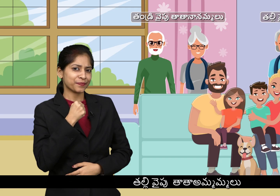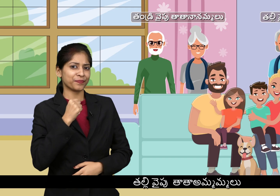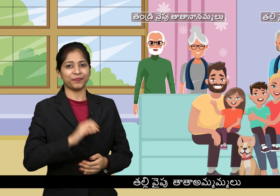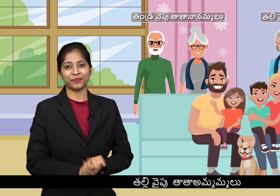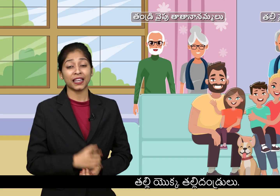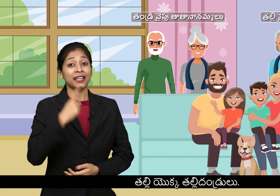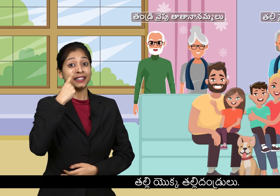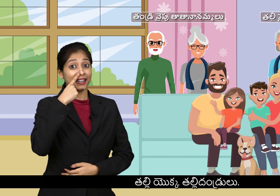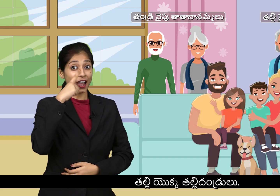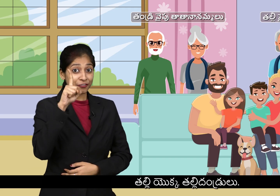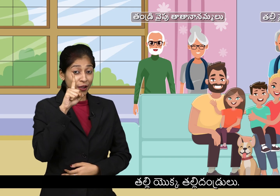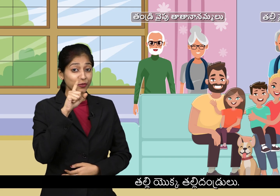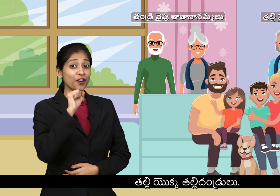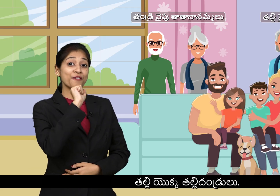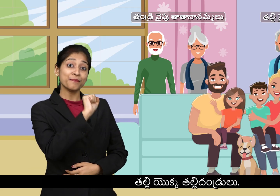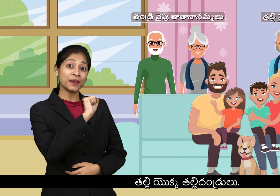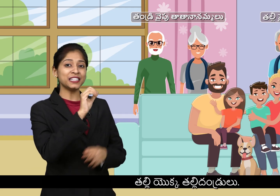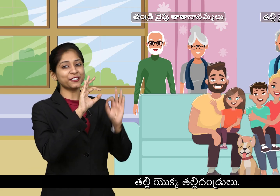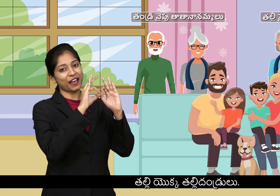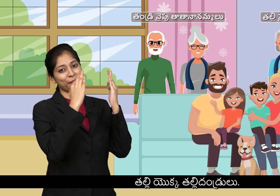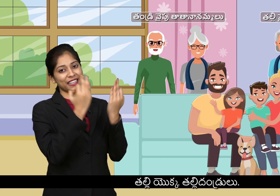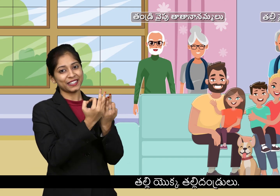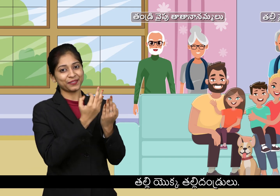అమ్మమ్మలు తల్లి యొక్క తల్లిదండ్రులు.